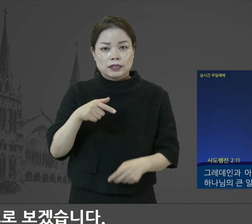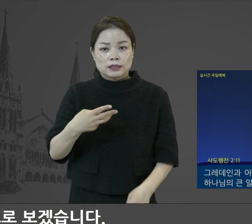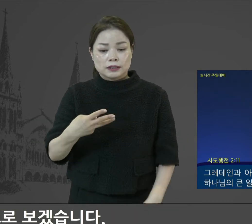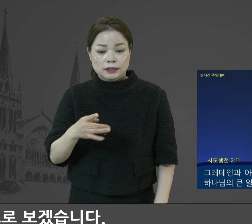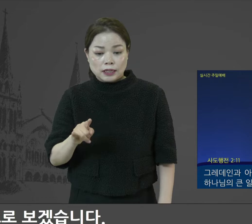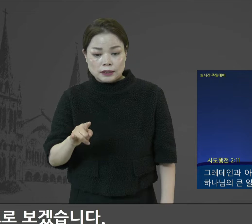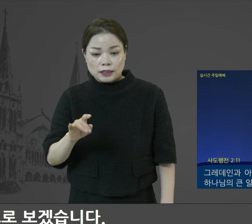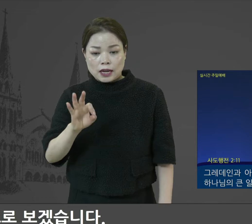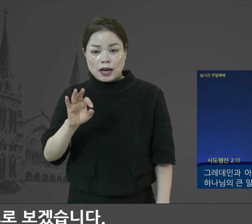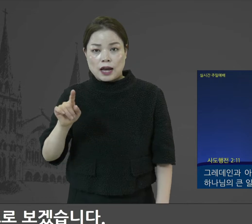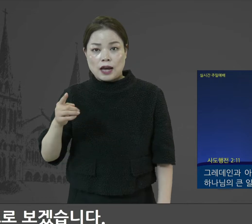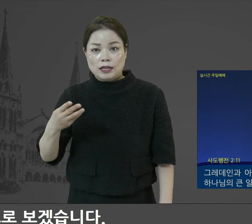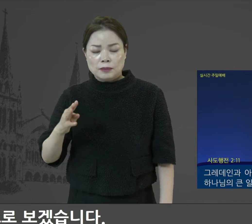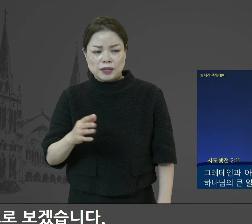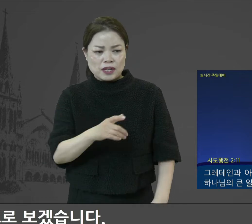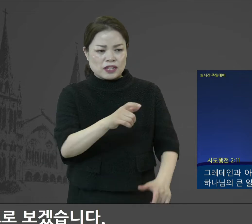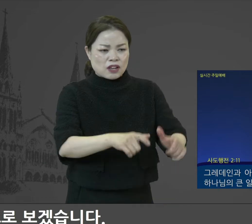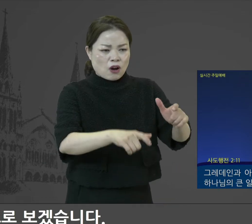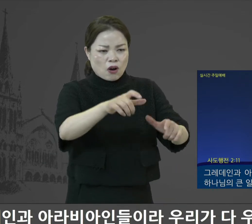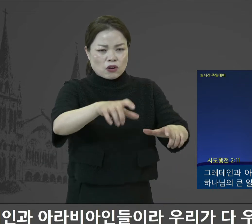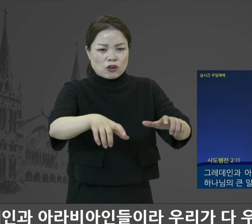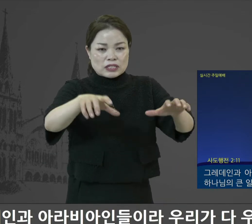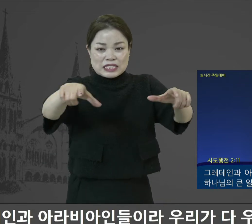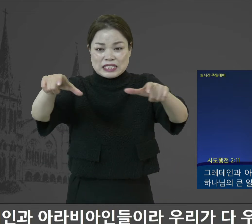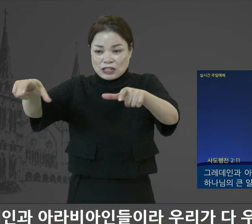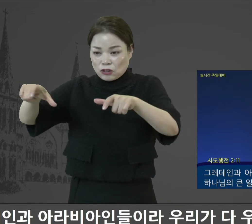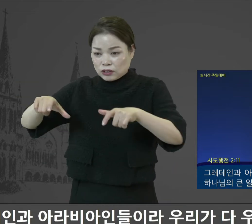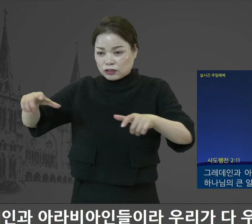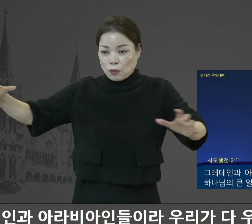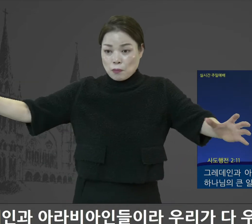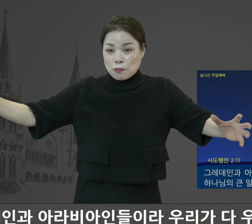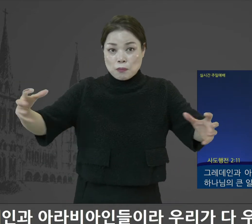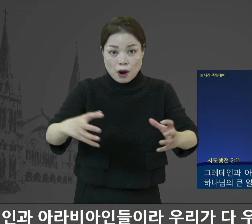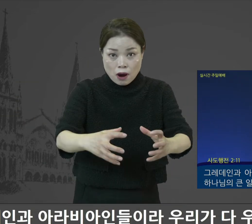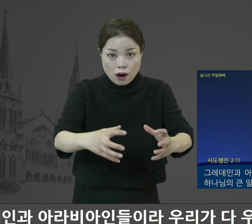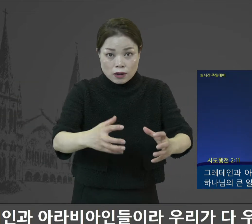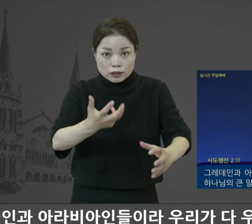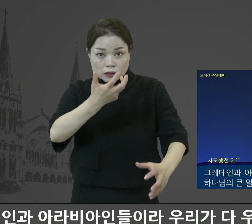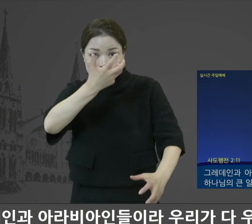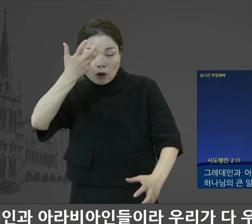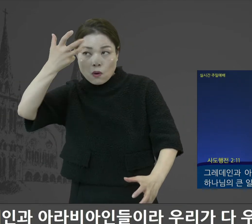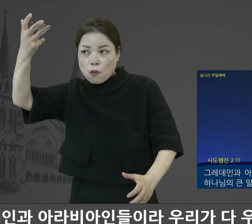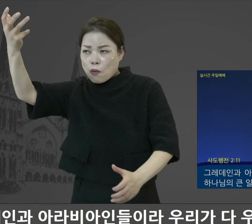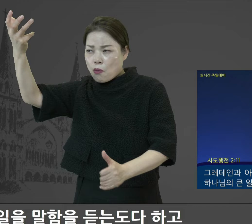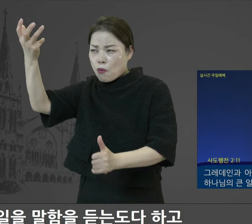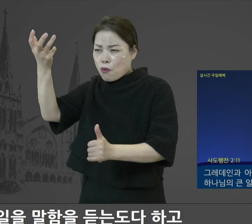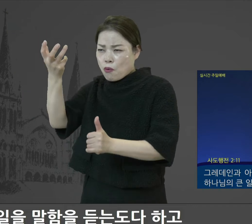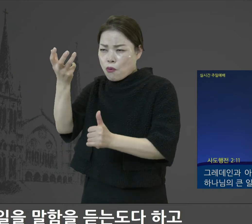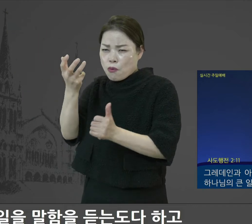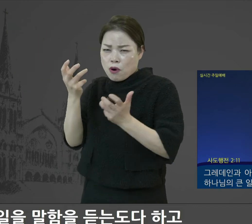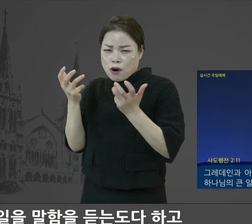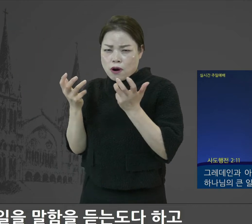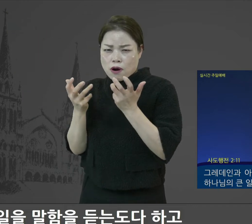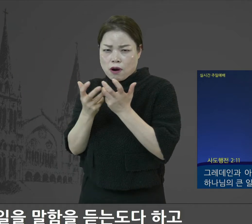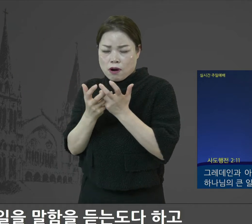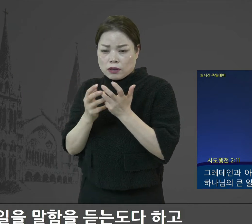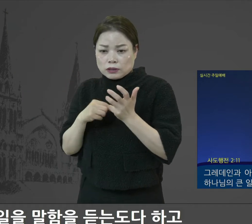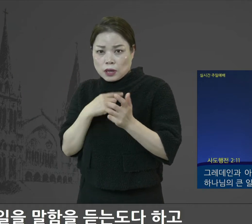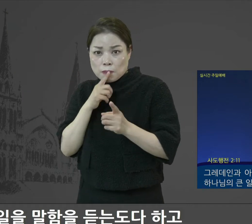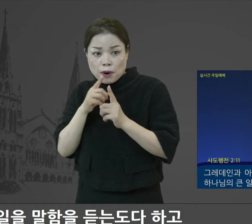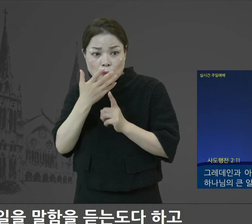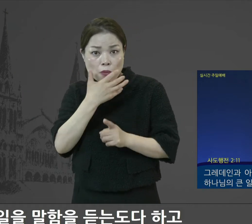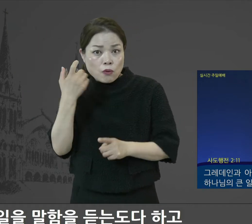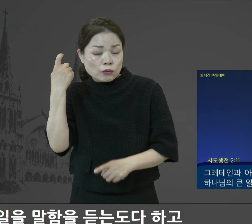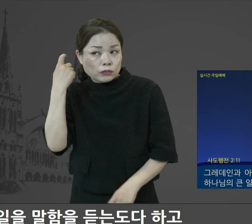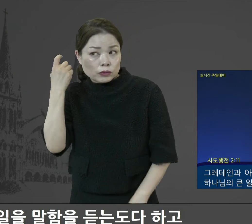그레데인과 아라비아인들이라 여러 지역에서 온 사람들입니다. 그들이 성령이 임할 때에 자기네 말로 복음을